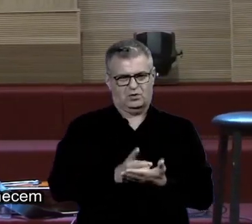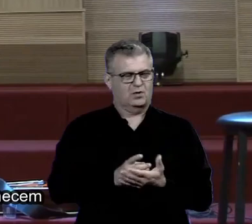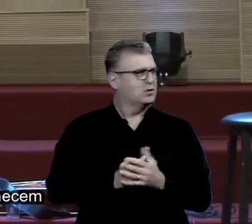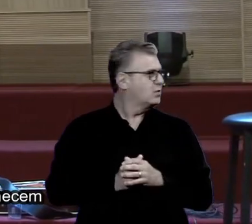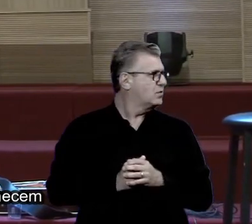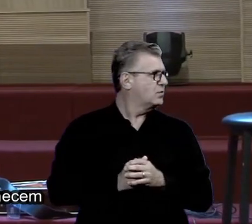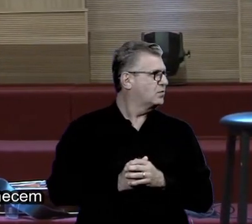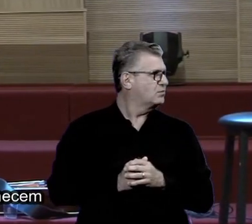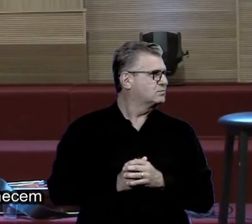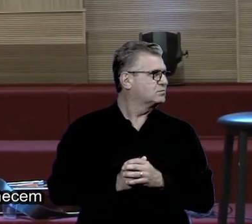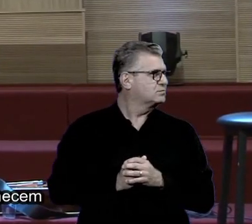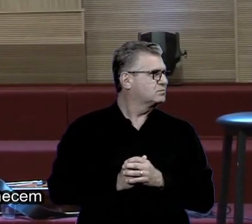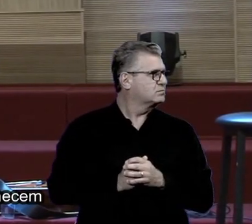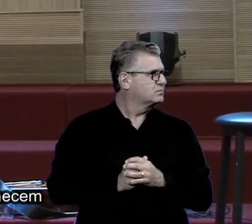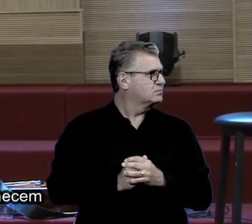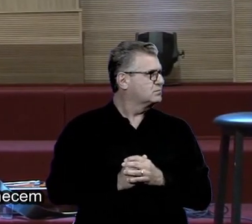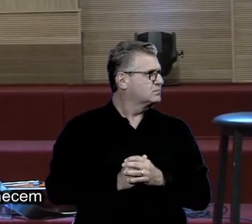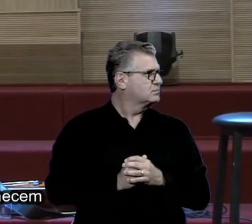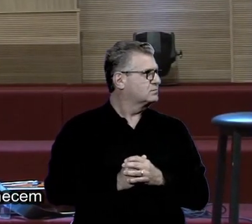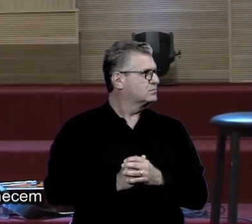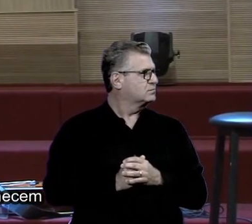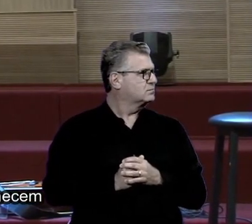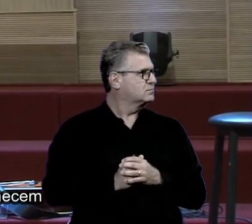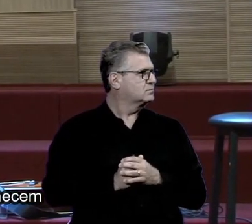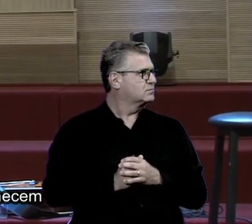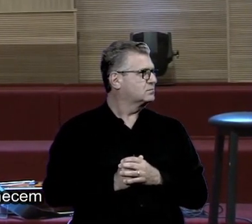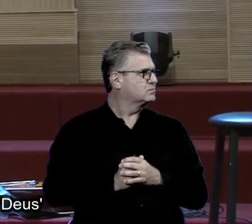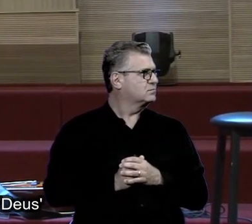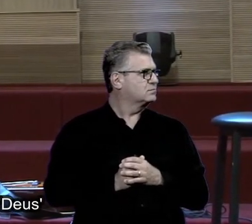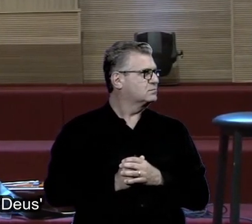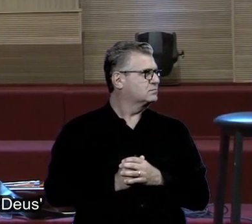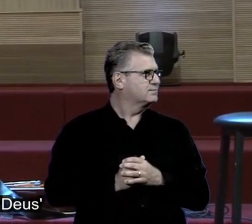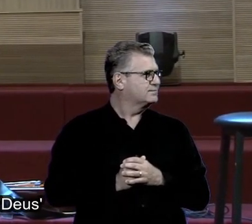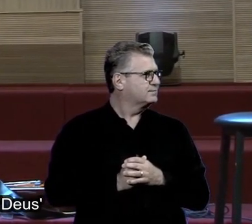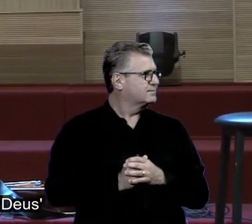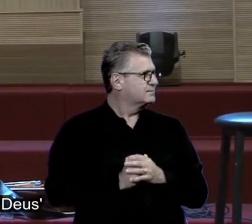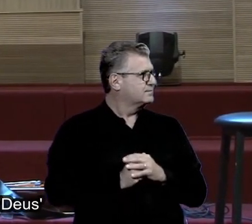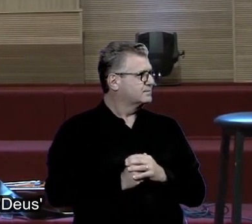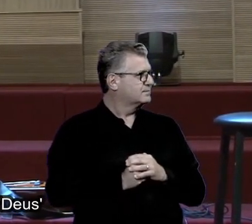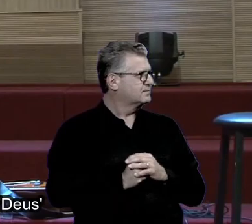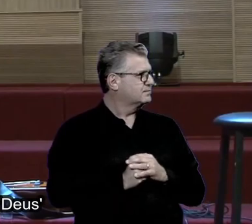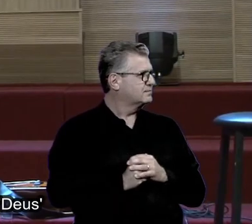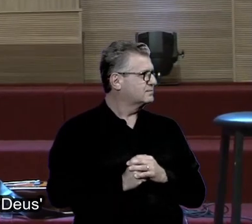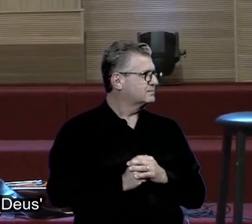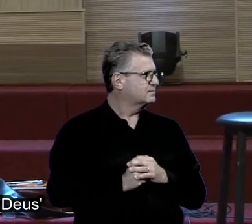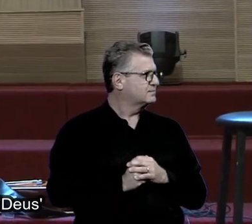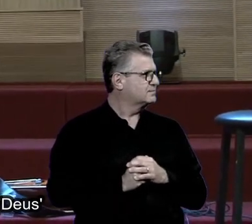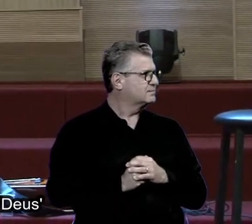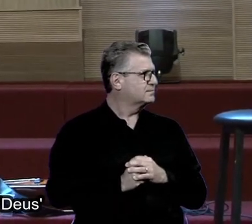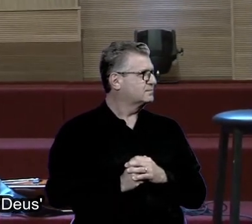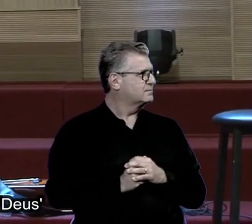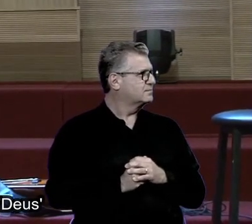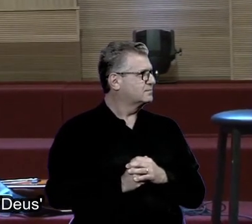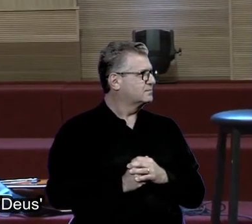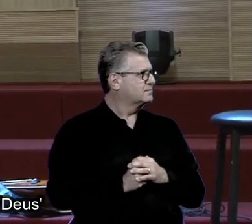Deus O sinal de Deus, que vocês já conhecem A letra D, o dedinho do não Apontar para cima Deus